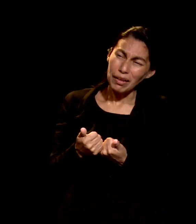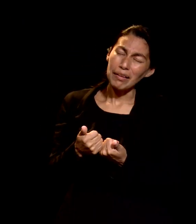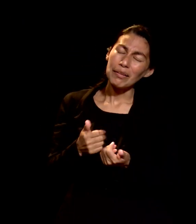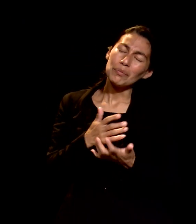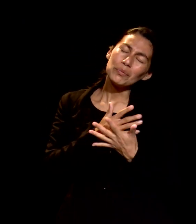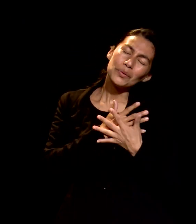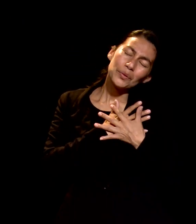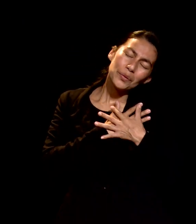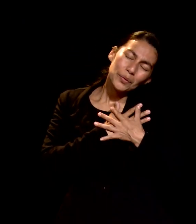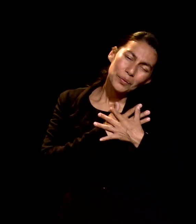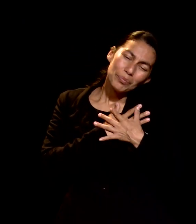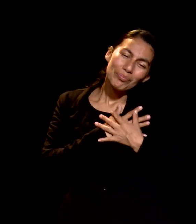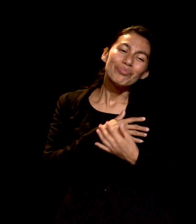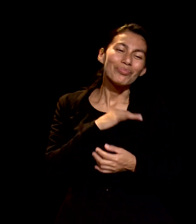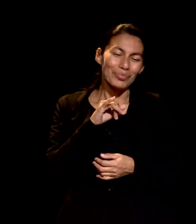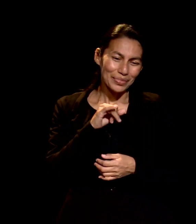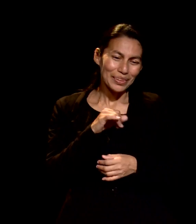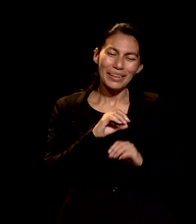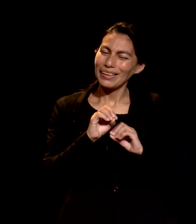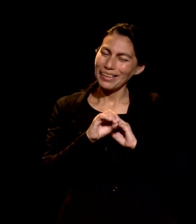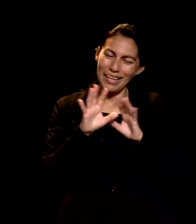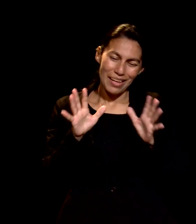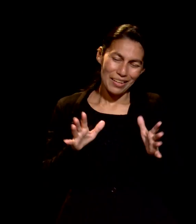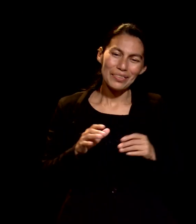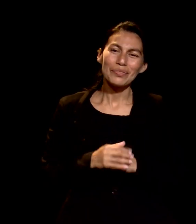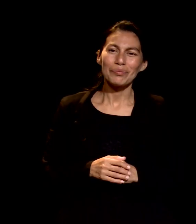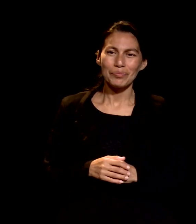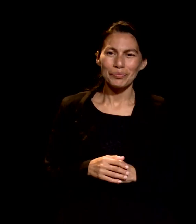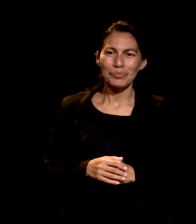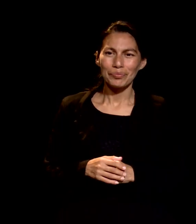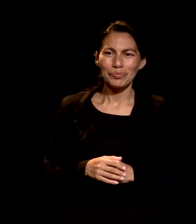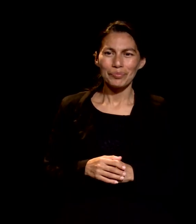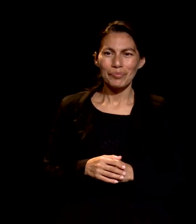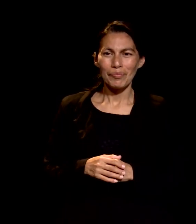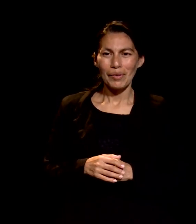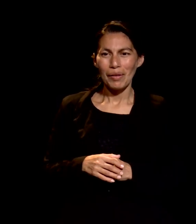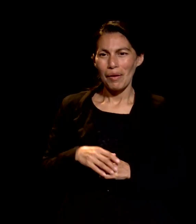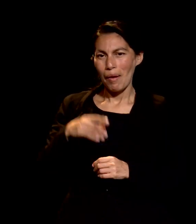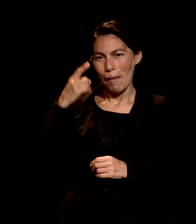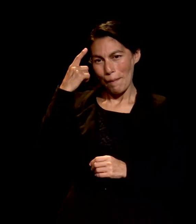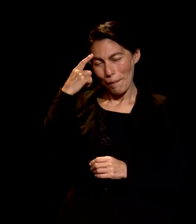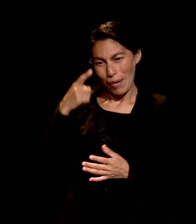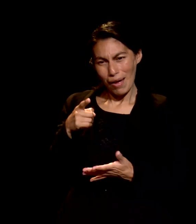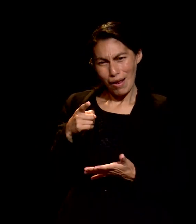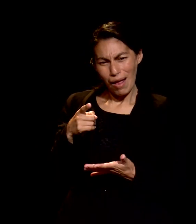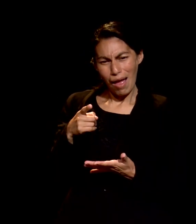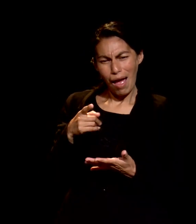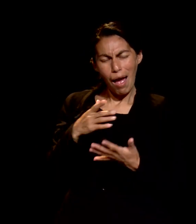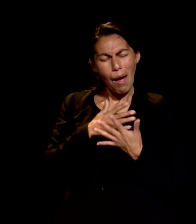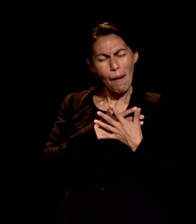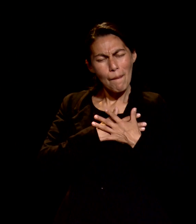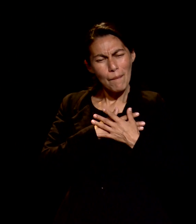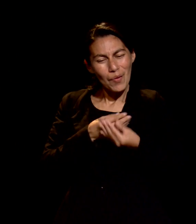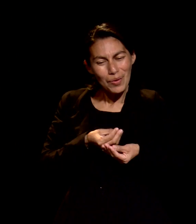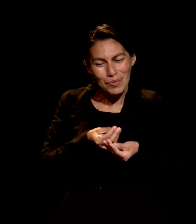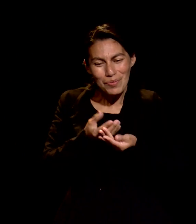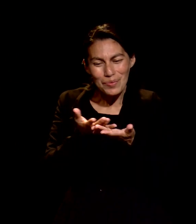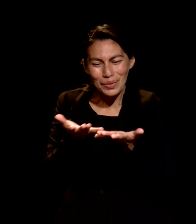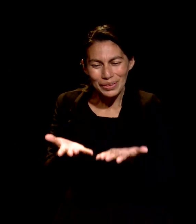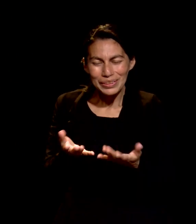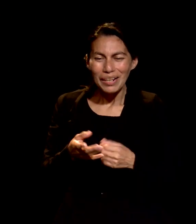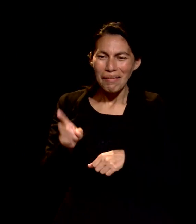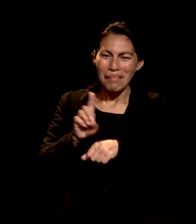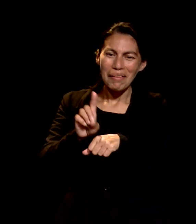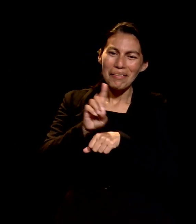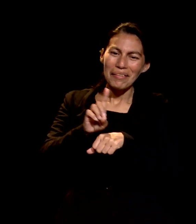para amarte. Ahora sí que para chiquearte, ¿verdad? Para darte inclusive detalles de amor